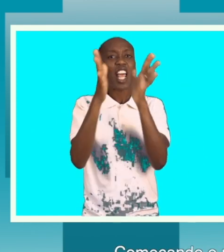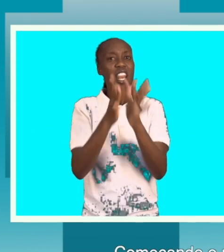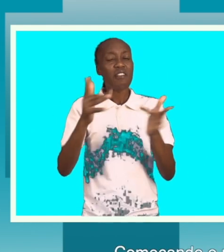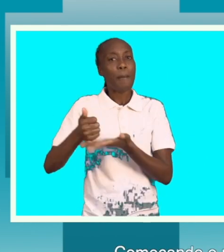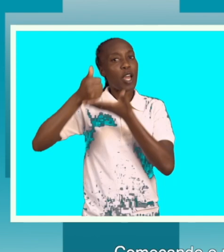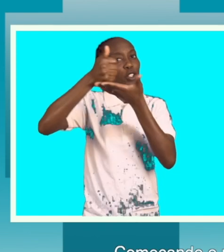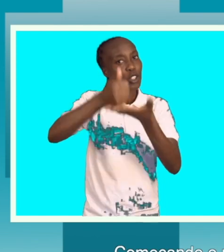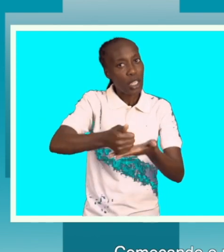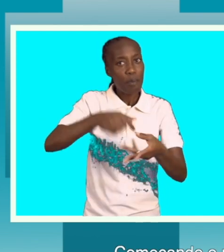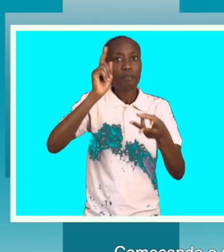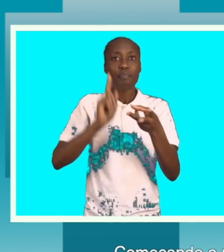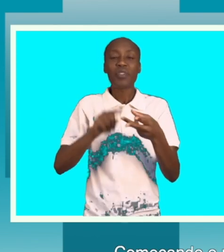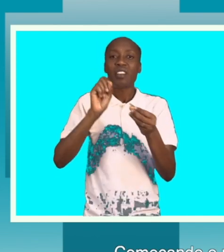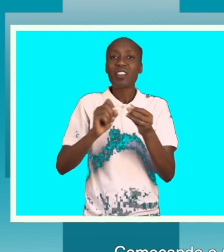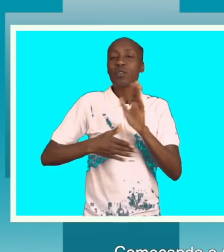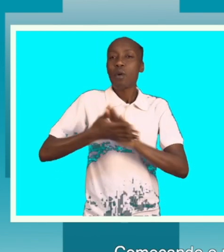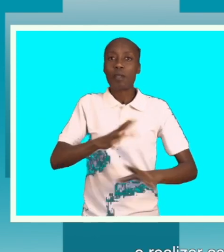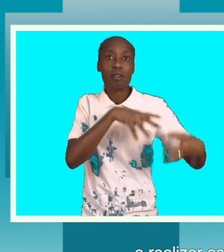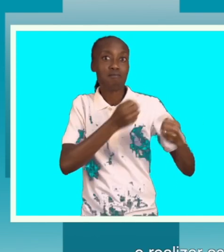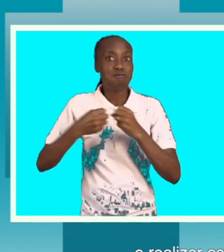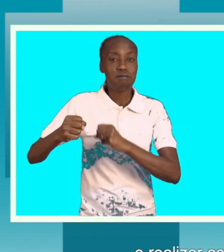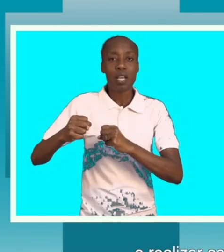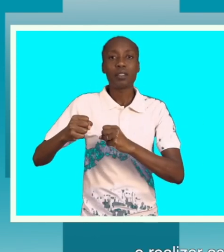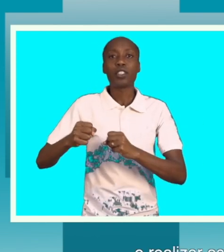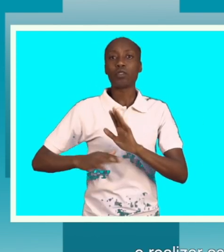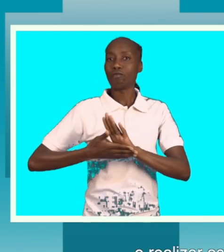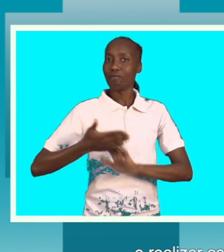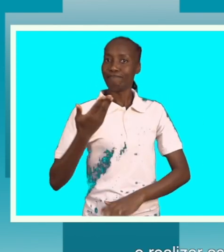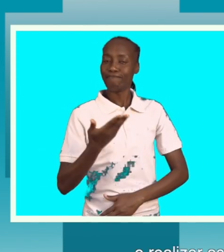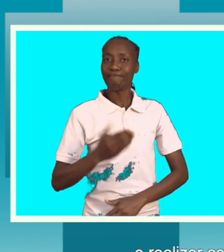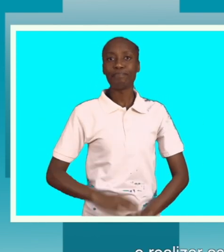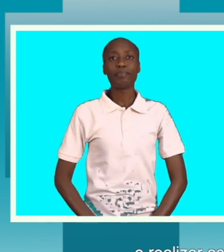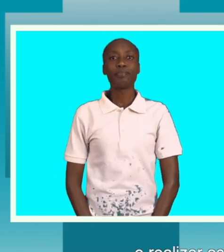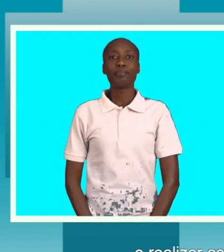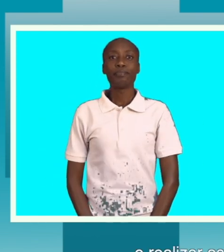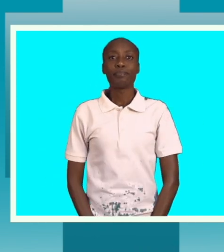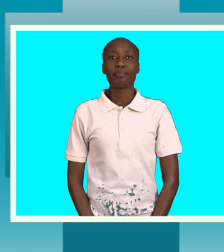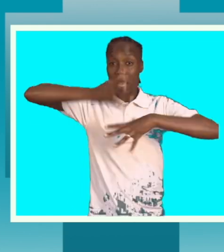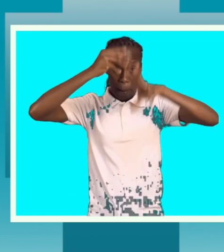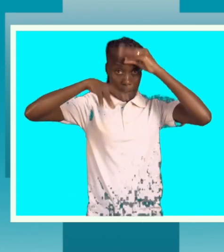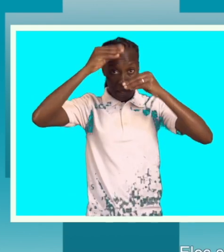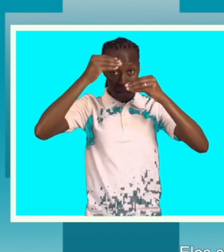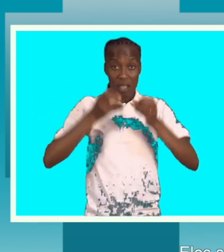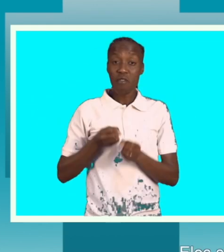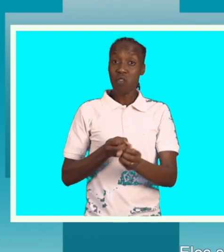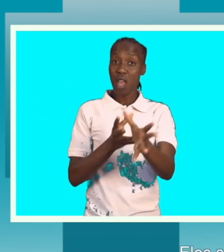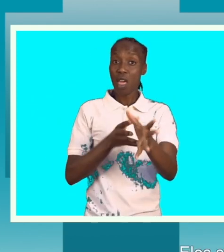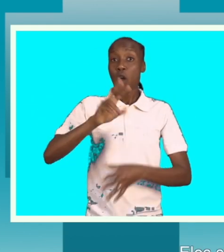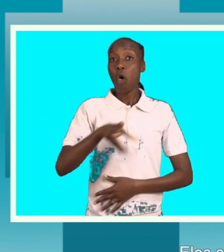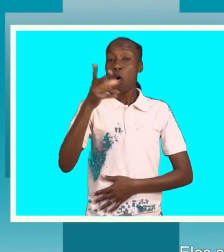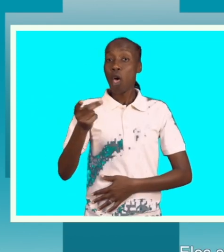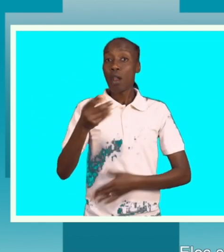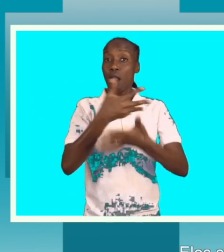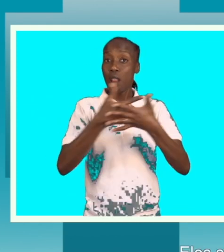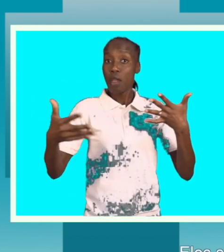Temos mais disponibilidade Para ajudar Temos mais disponibilidade Para arrecar Com as nossas atividades Do dia a dia Aprendemos Outras coisas Eles